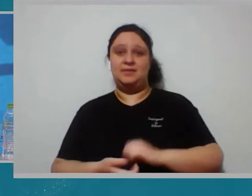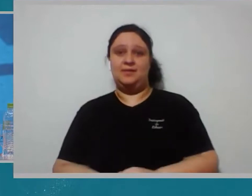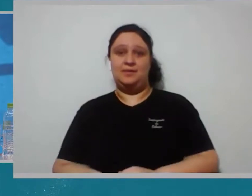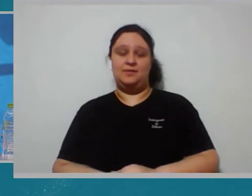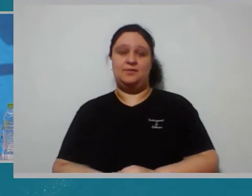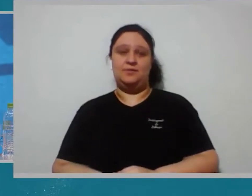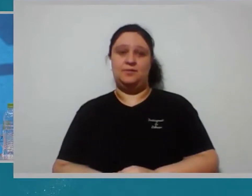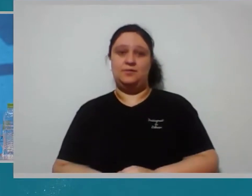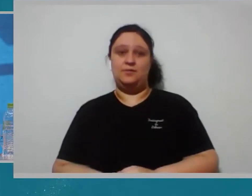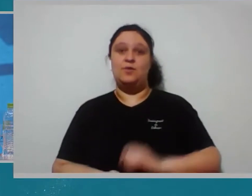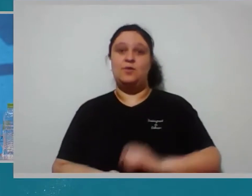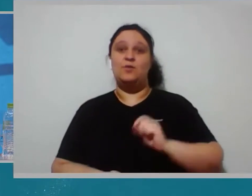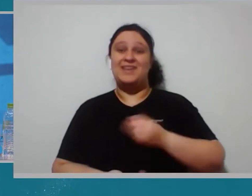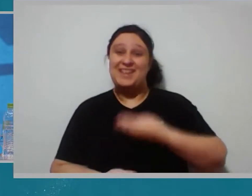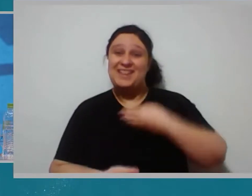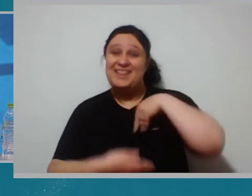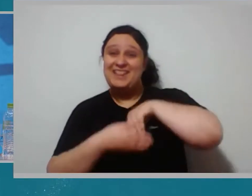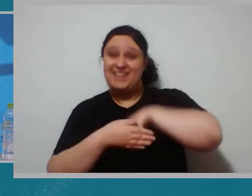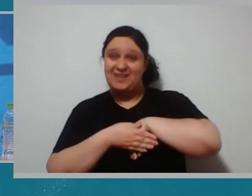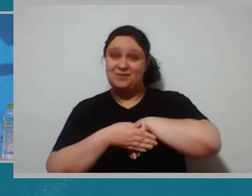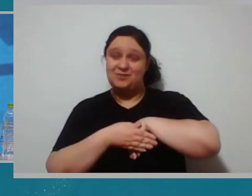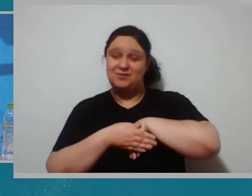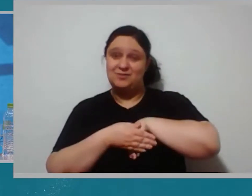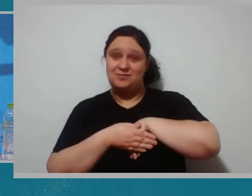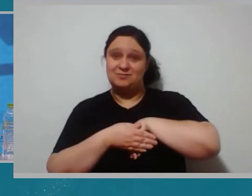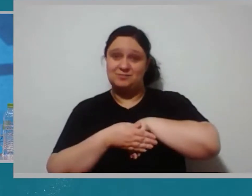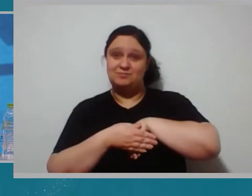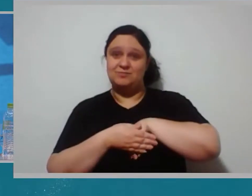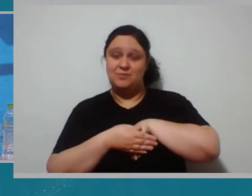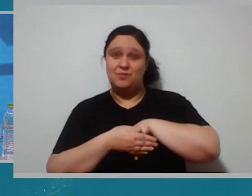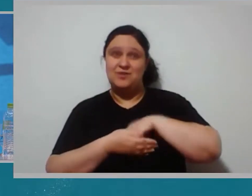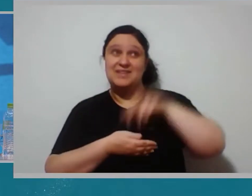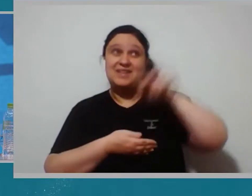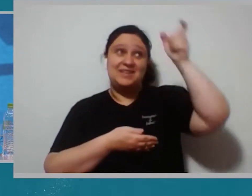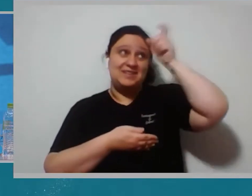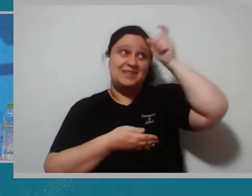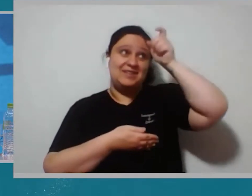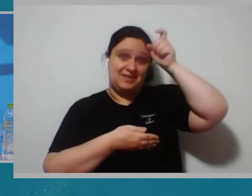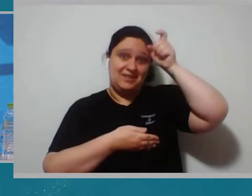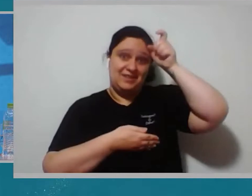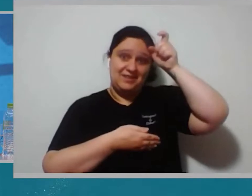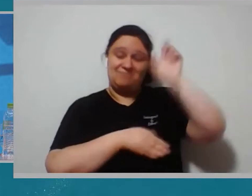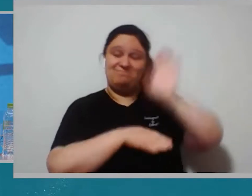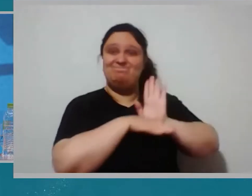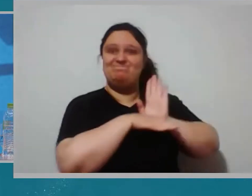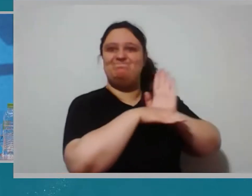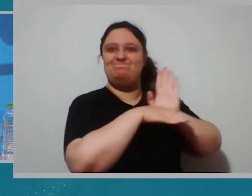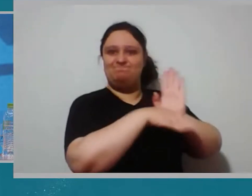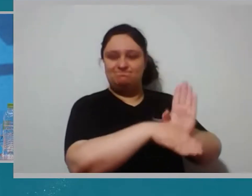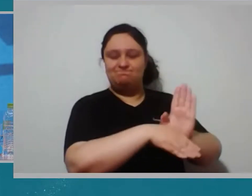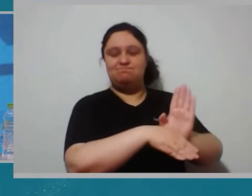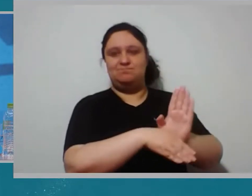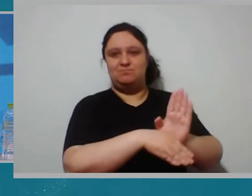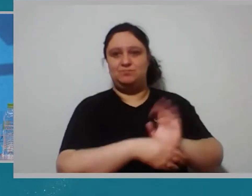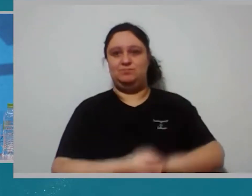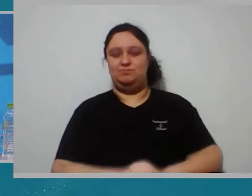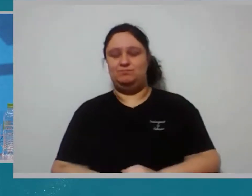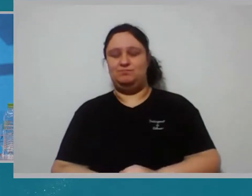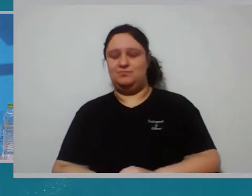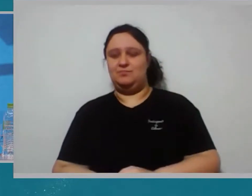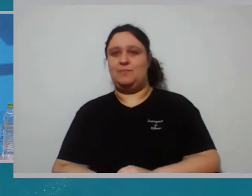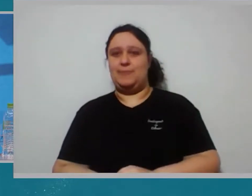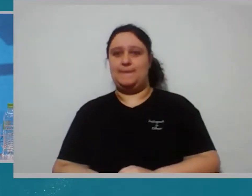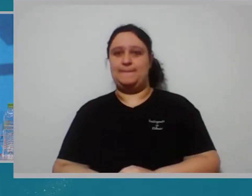nós coopera com Satanás que está de fora. Então, irmãos, por isso que a